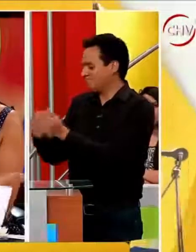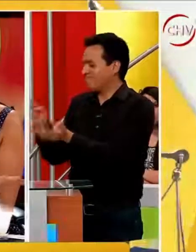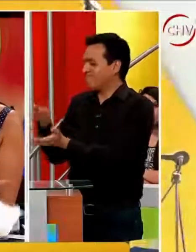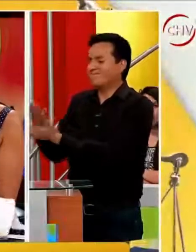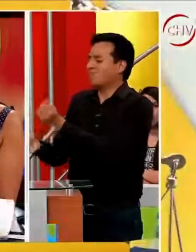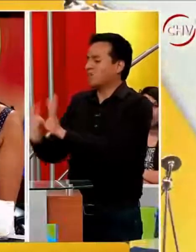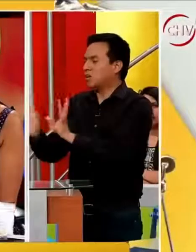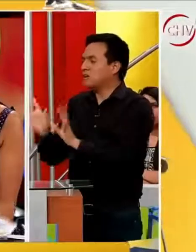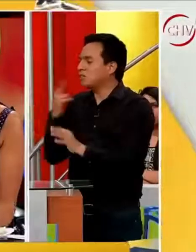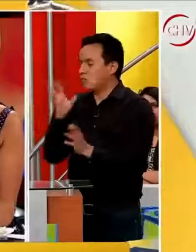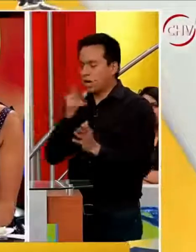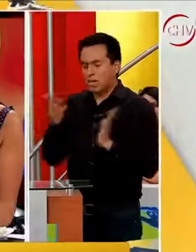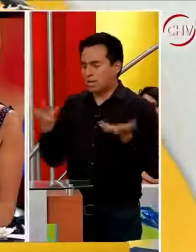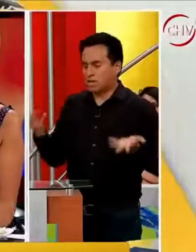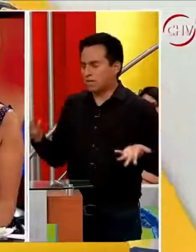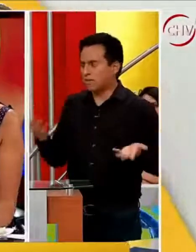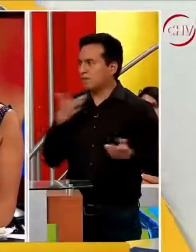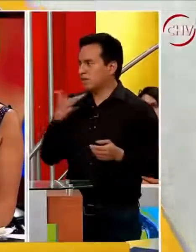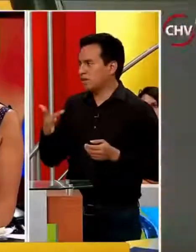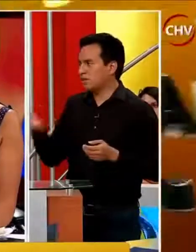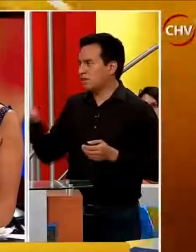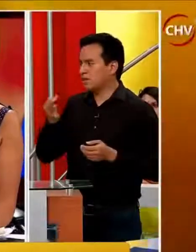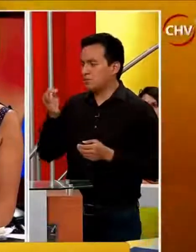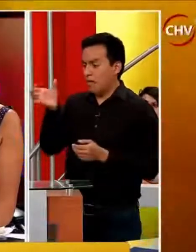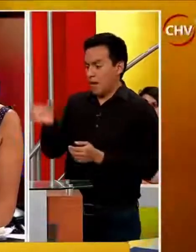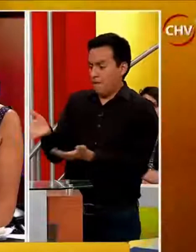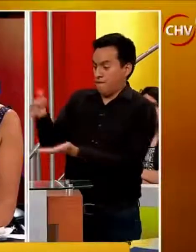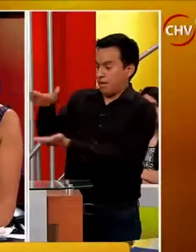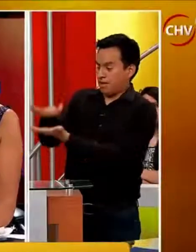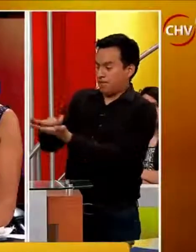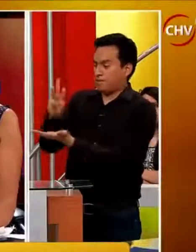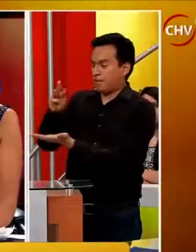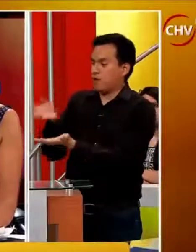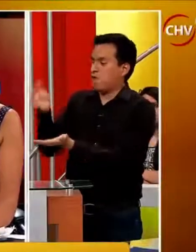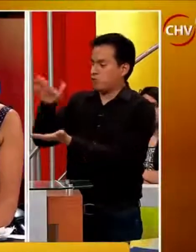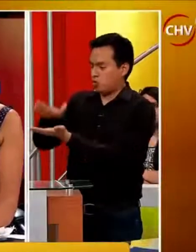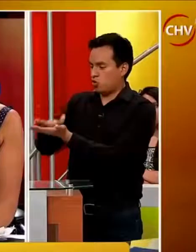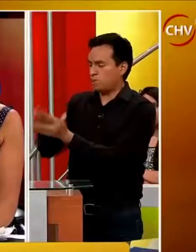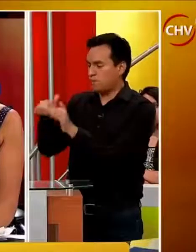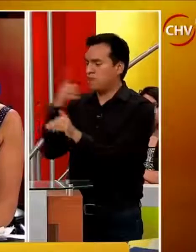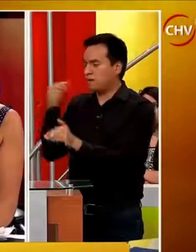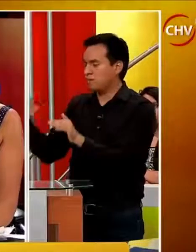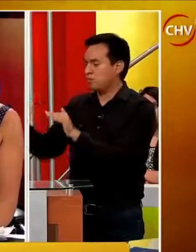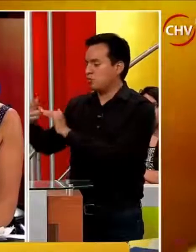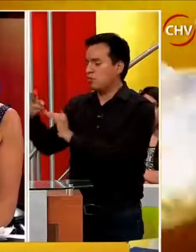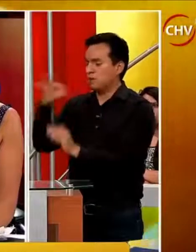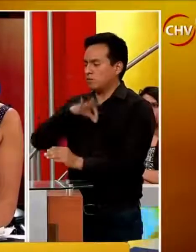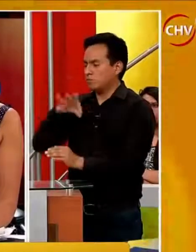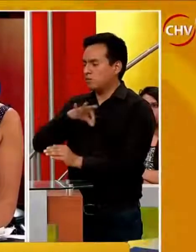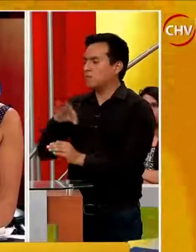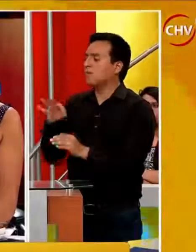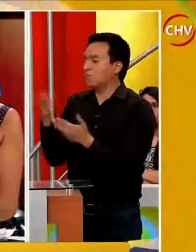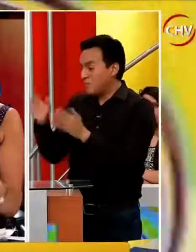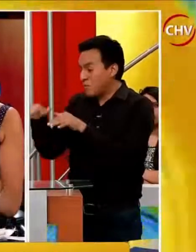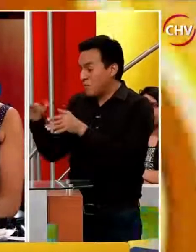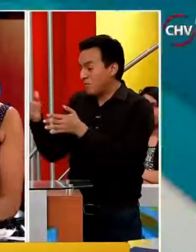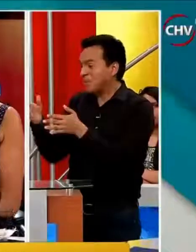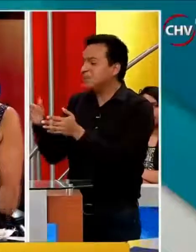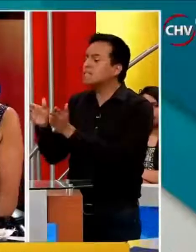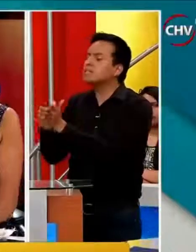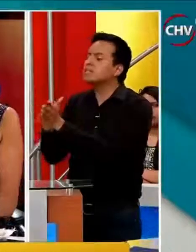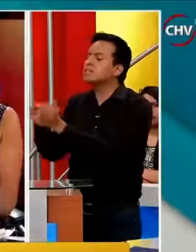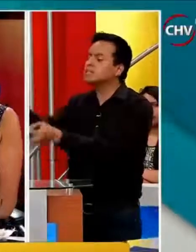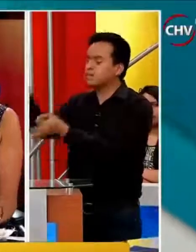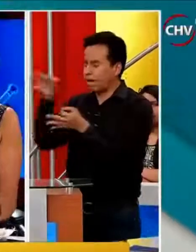tengo, porque sabe que la persona fallece, mi mamá falleció y ese mismo día le cortaron la pensión y sin ningún Bueno, por lo mismo, puede pedir que le den un certificado, alguna